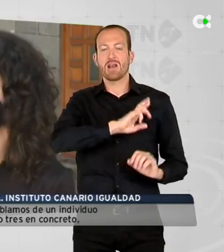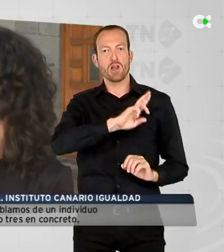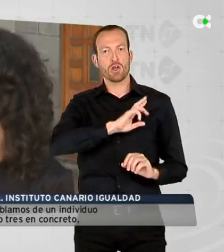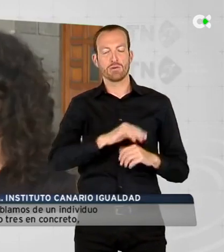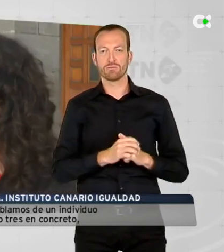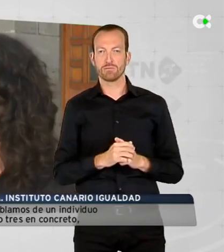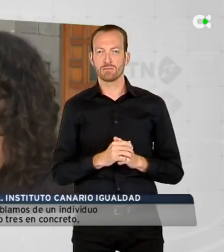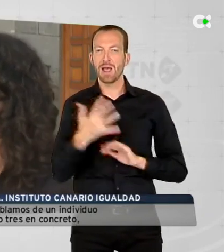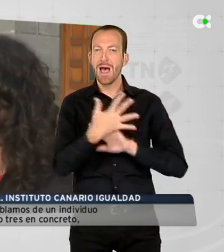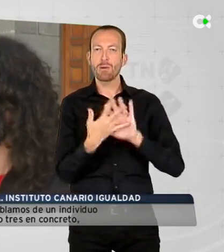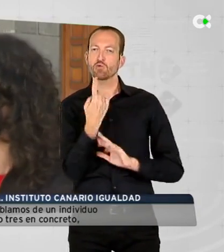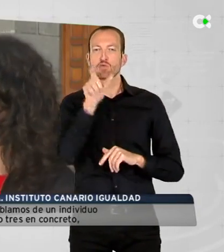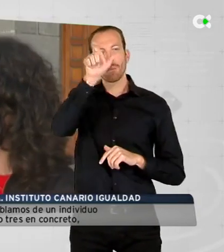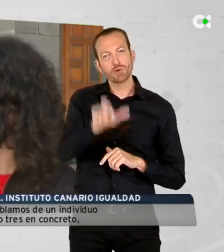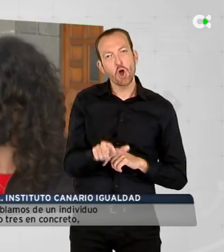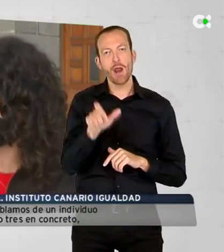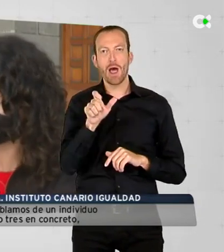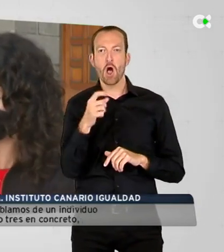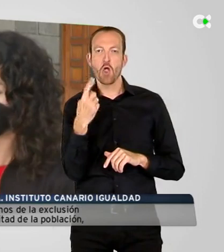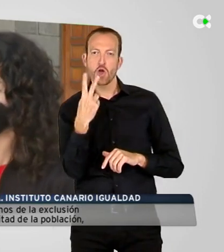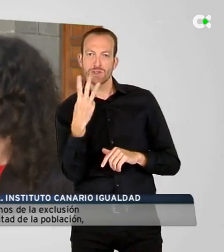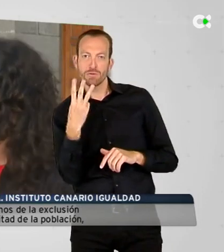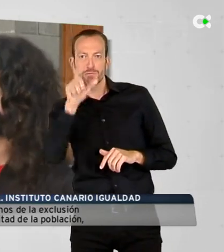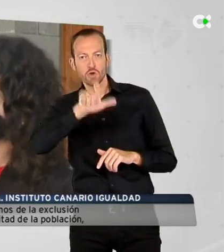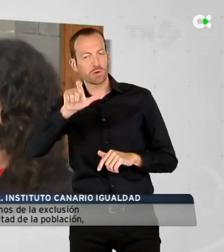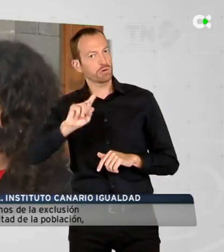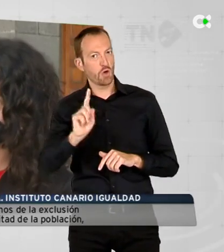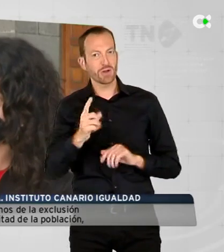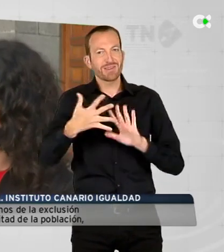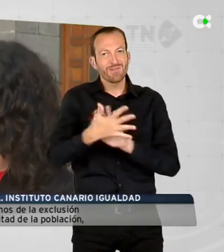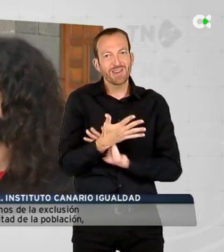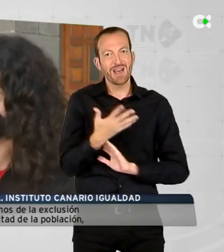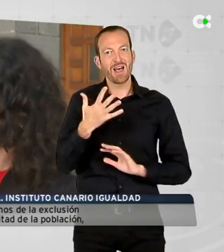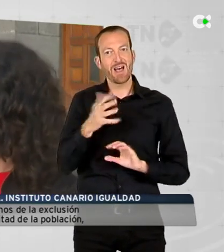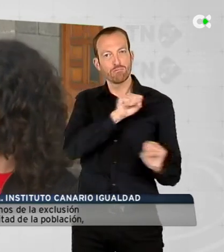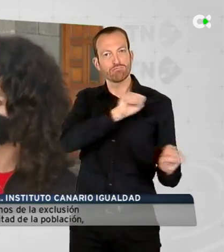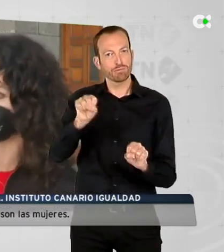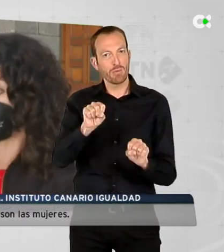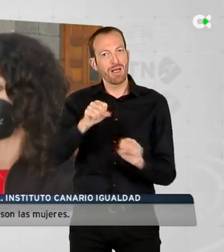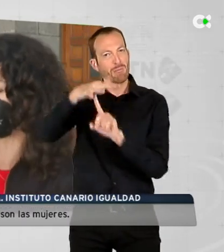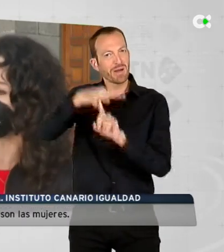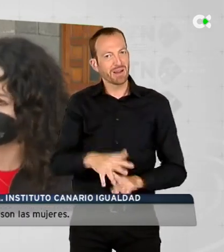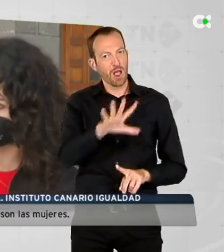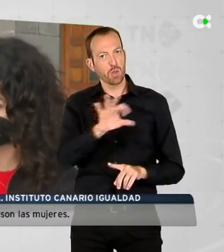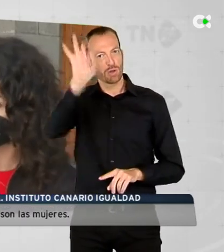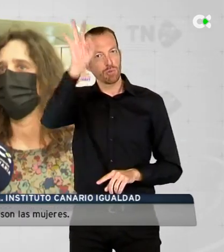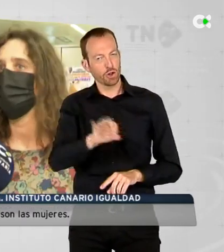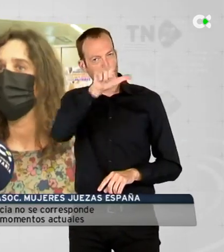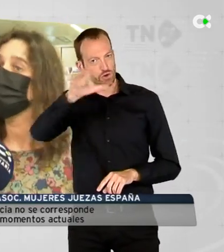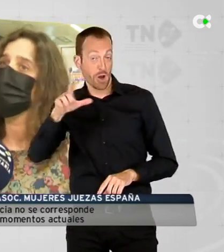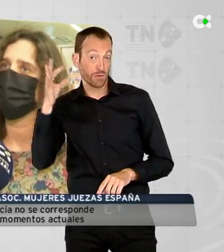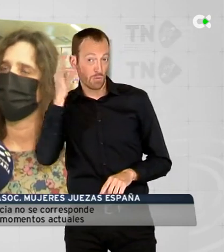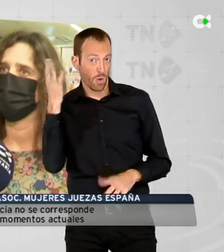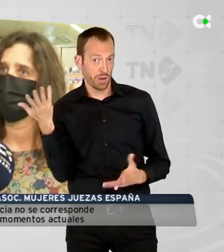Aquí no hablamos de un individuo o dos individuos o tres concretos. Hablamos de la exclusión de la mitad de la población, que son las mujeres. La